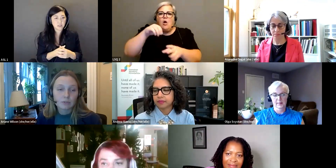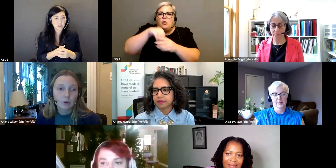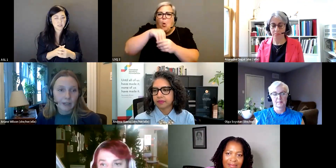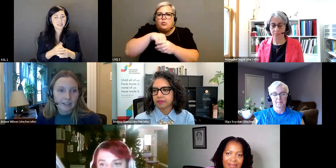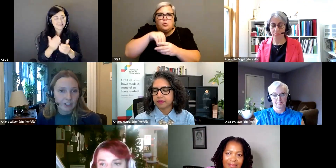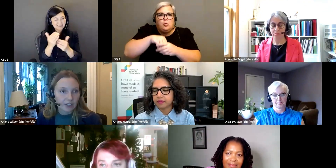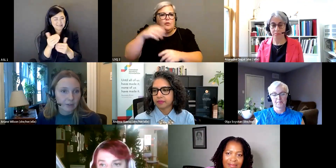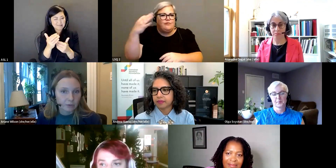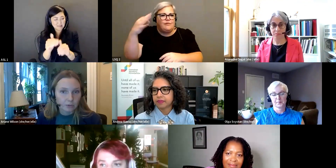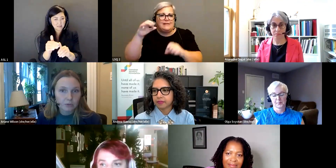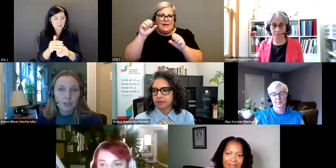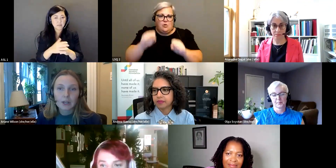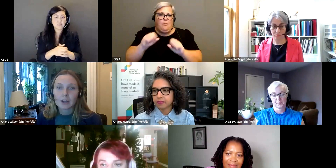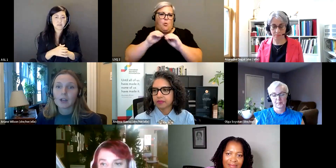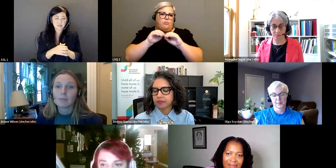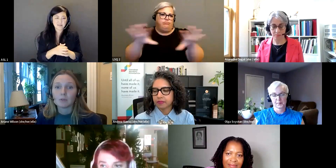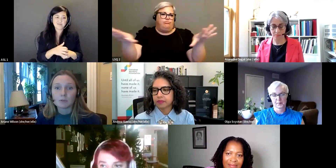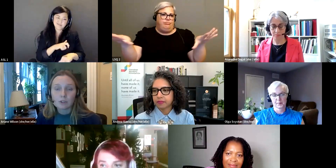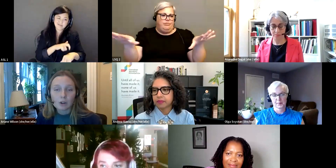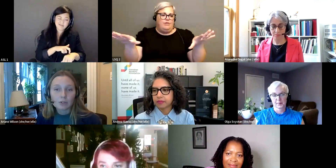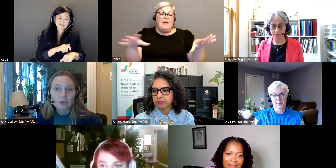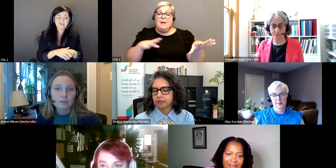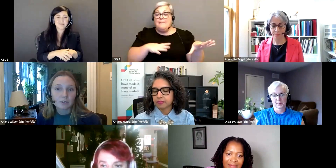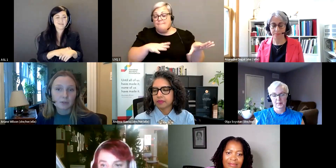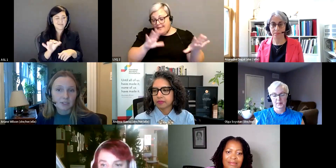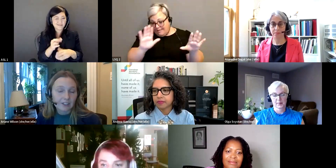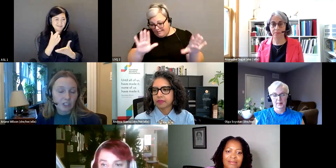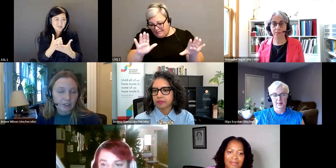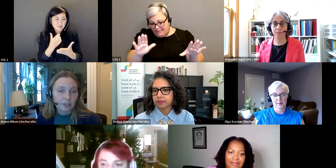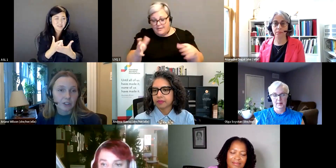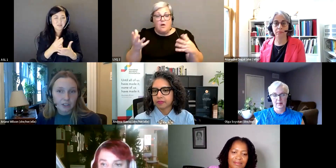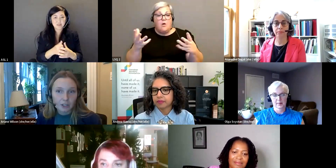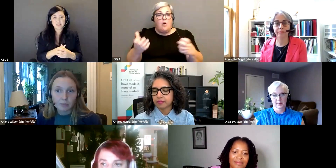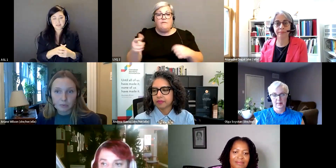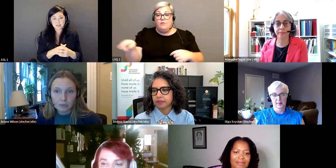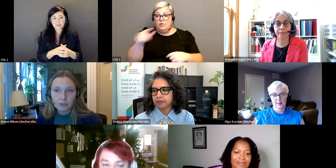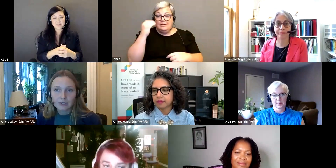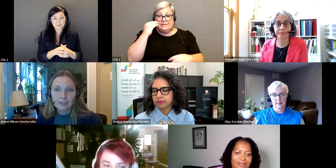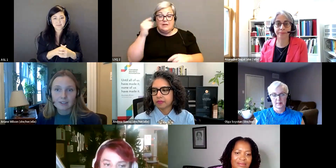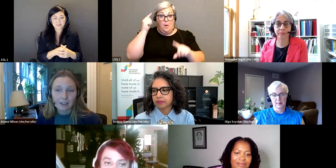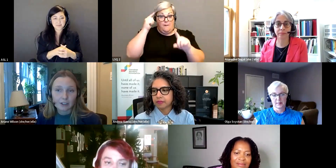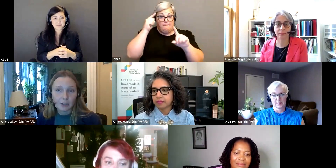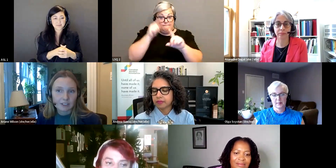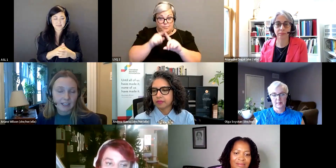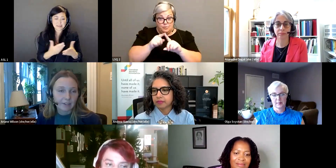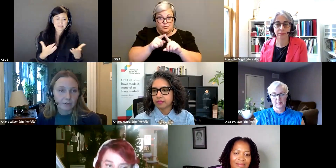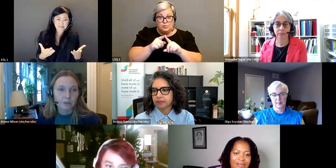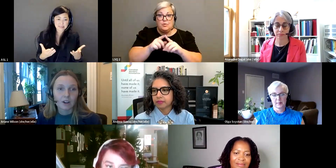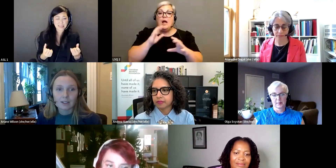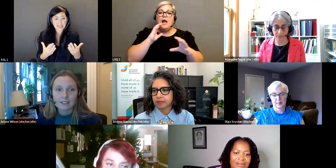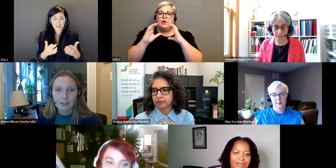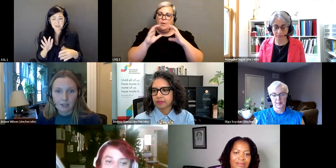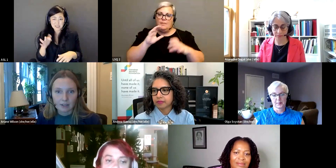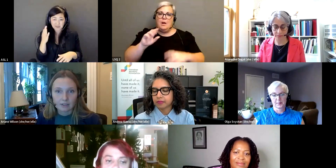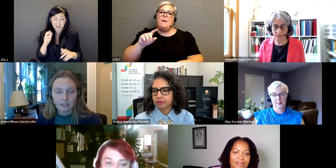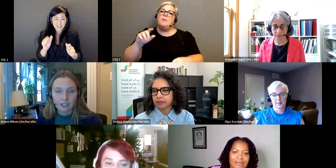nous pouvons partager avec vous, mais nous voulons que vous sachiez que notre but est de communiquer avec vous entièrement dans